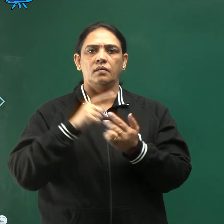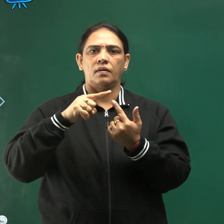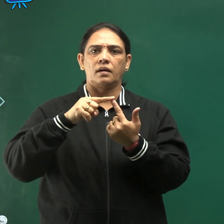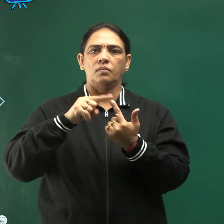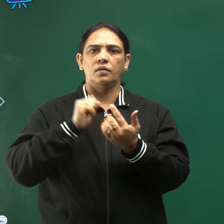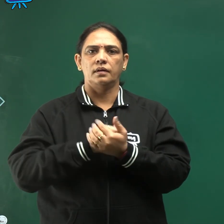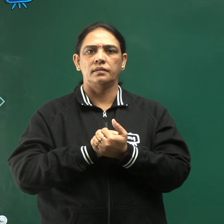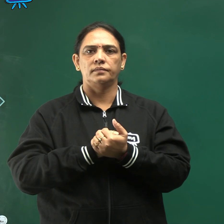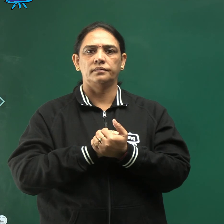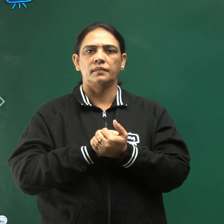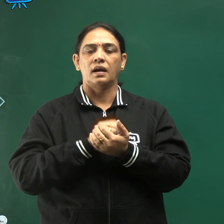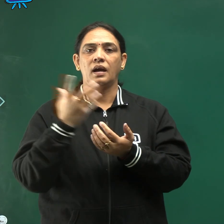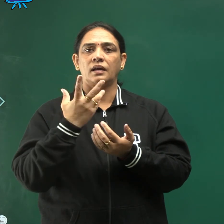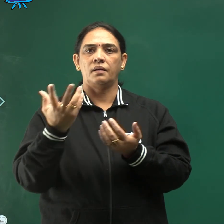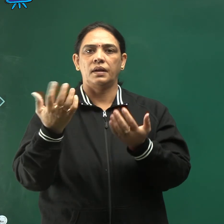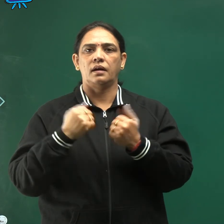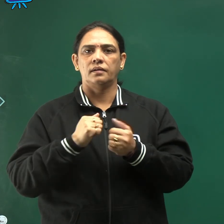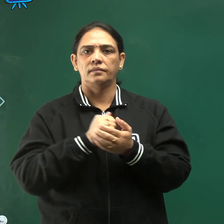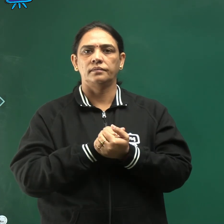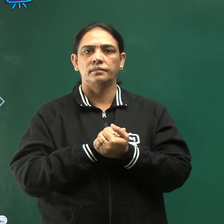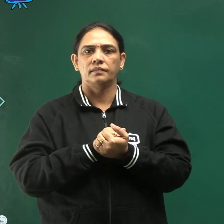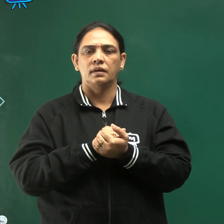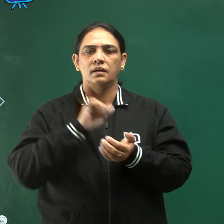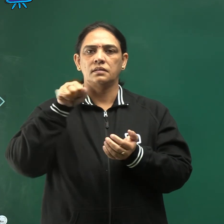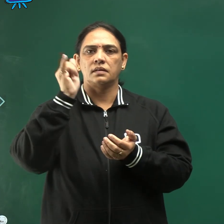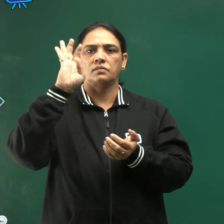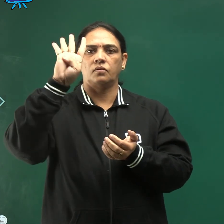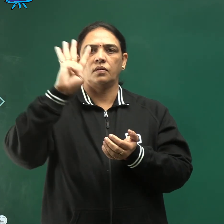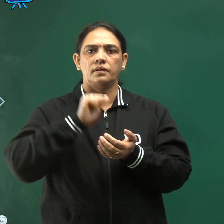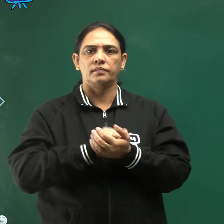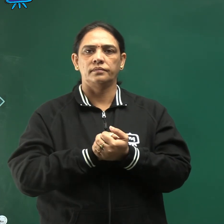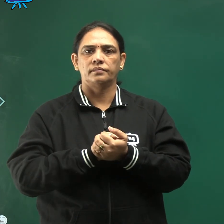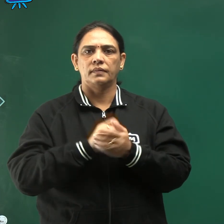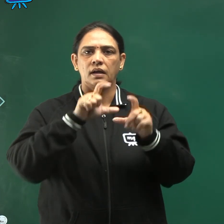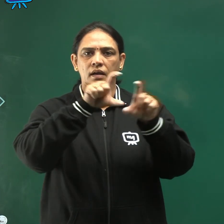वर्गमूल कितना आया? 64।